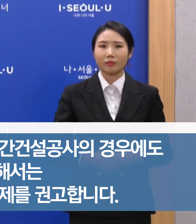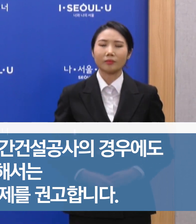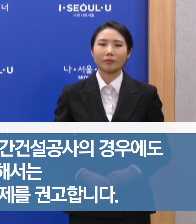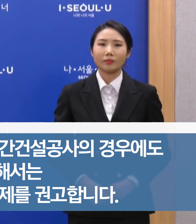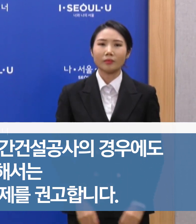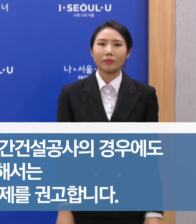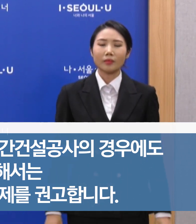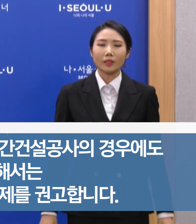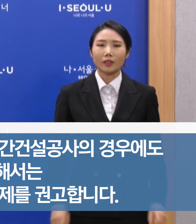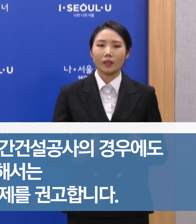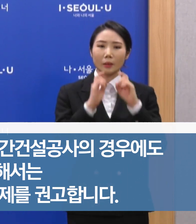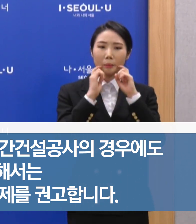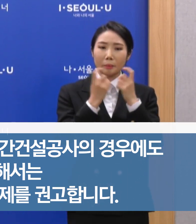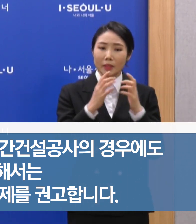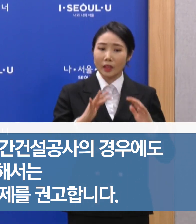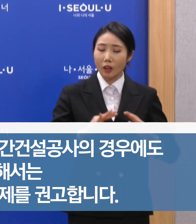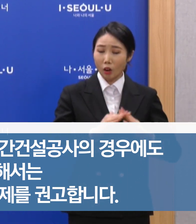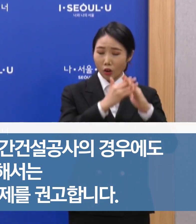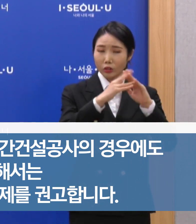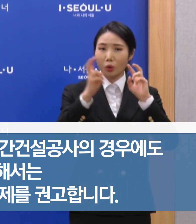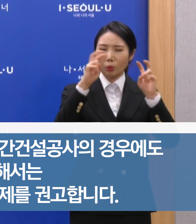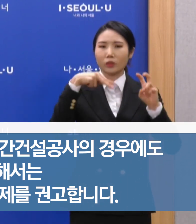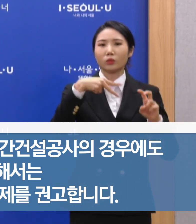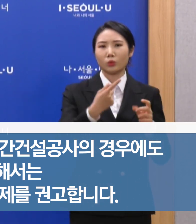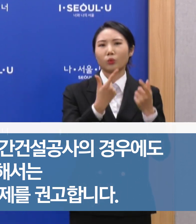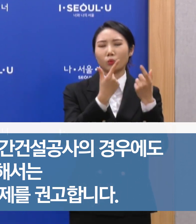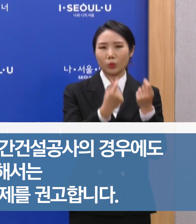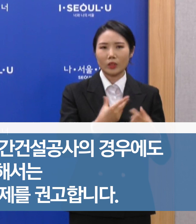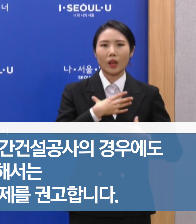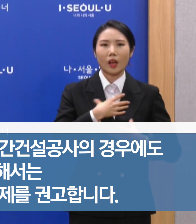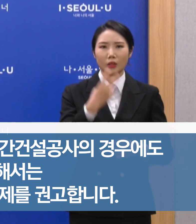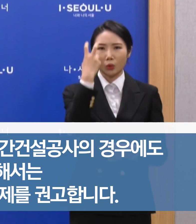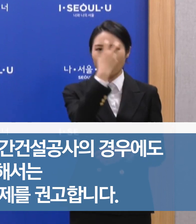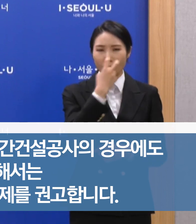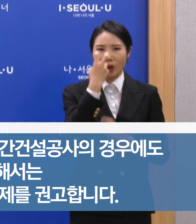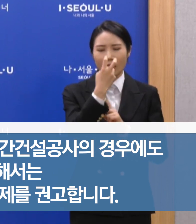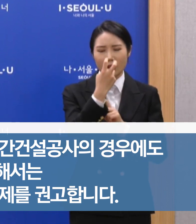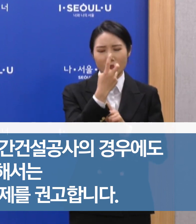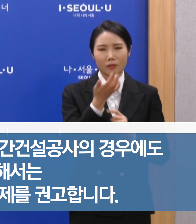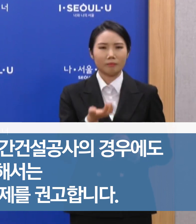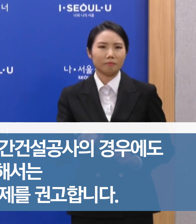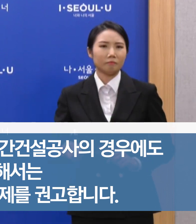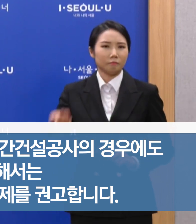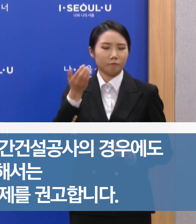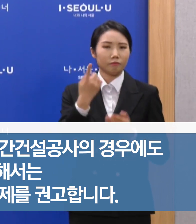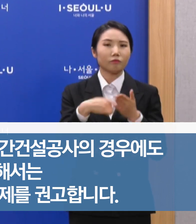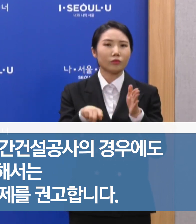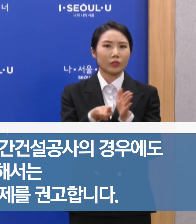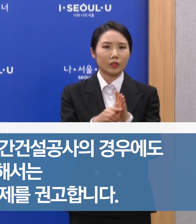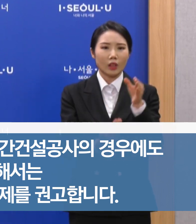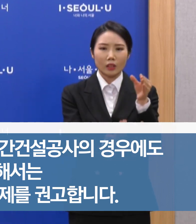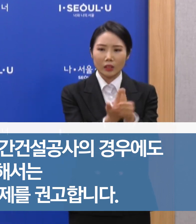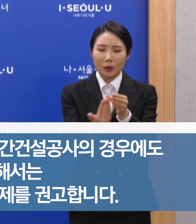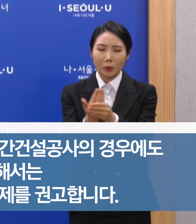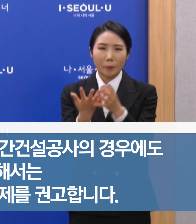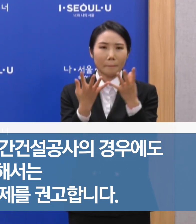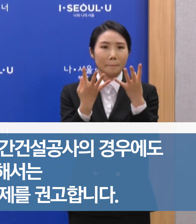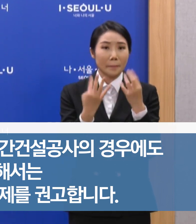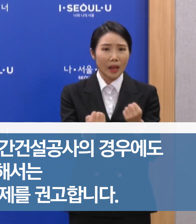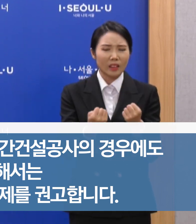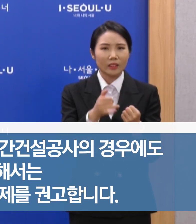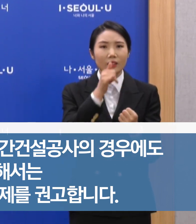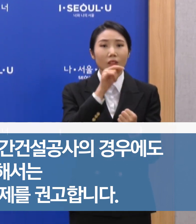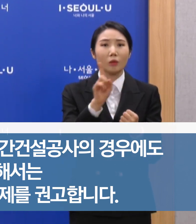사각지대인 민간건설공사의 경우에도 안전관리 전반을 업그레이드하기 위해서는 사고가 많이 발생하는